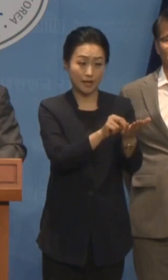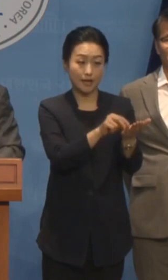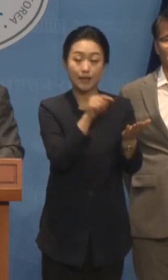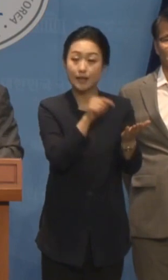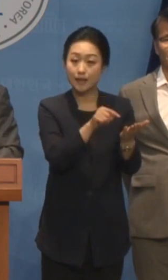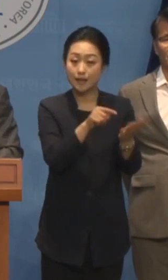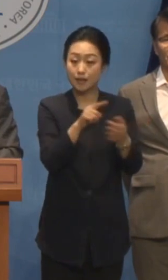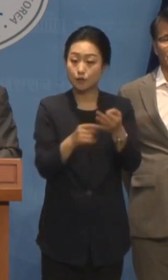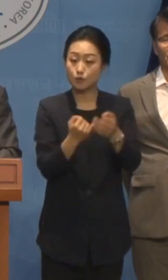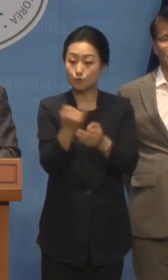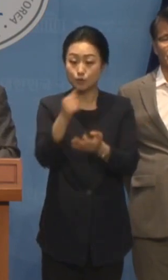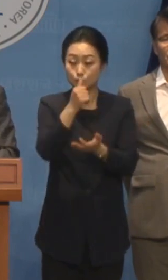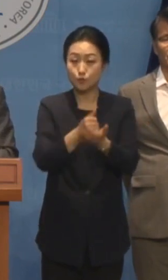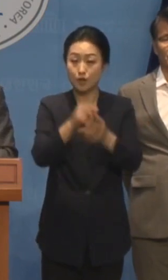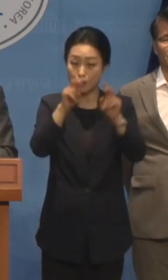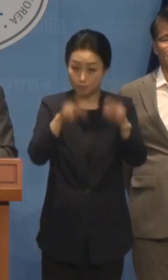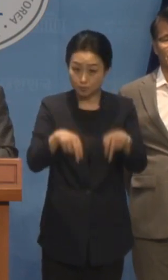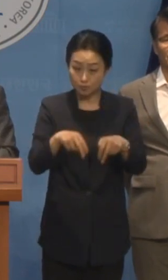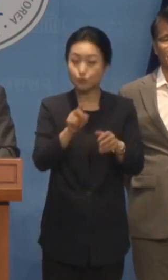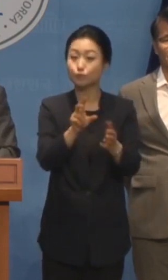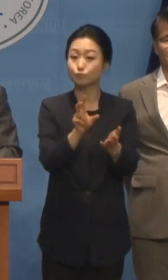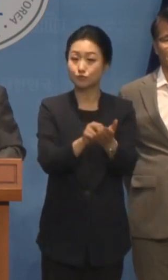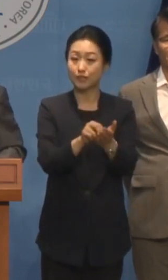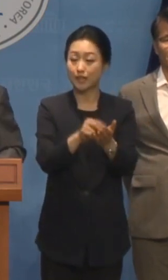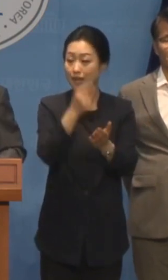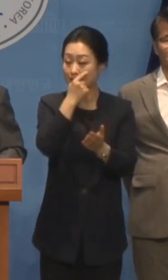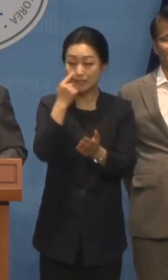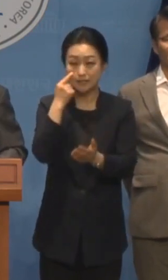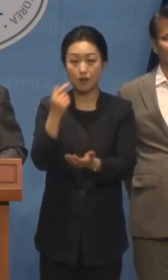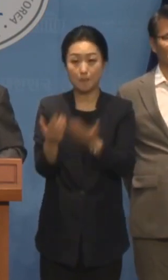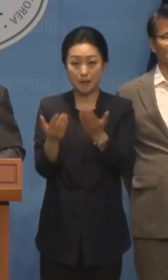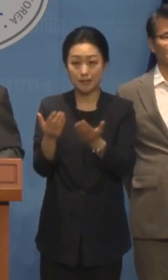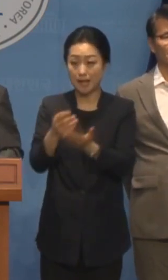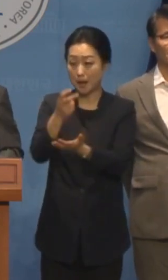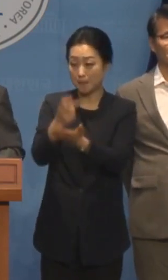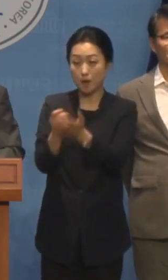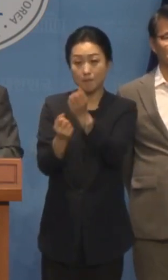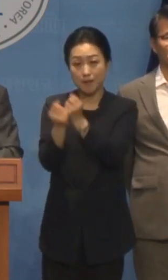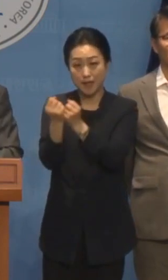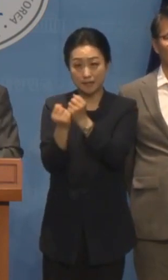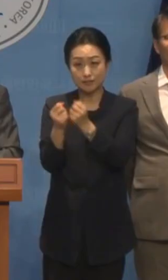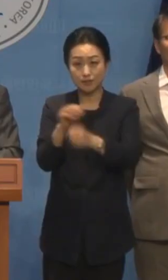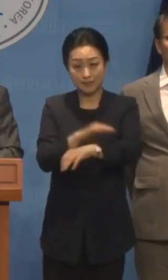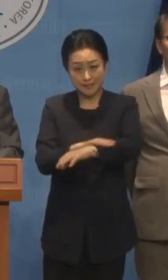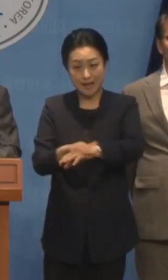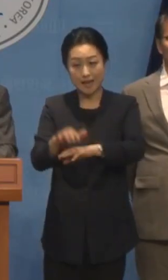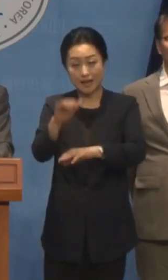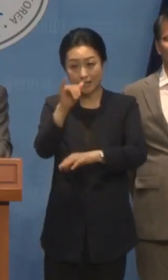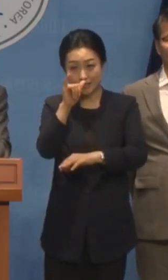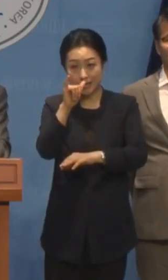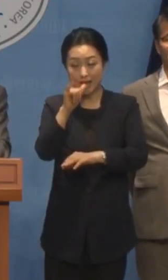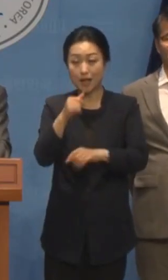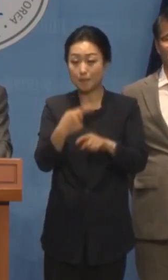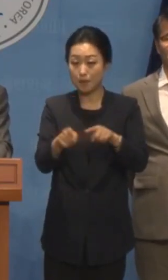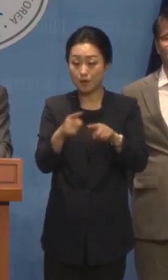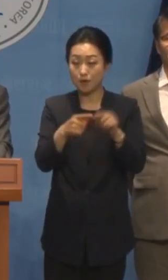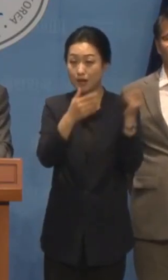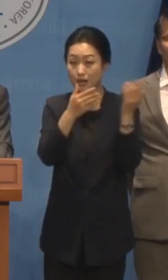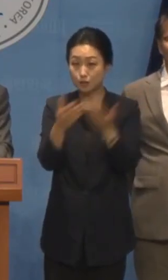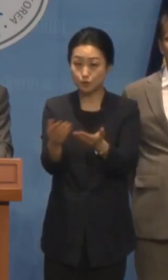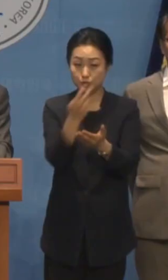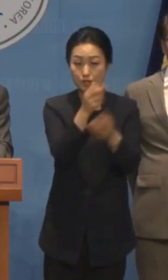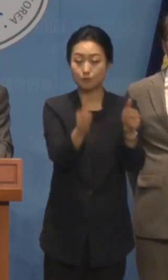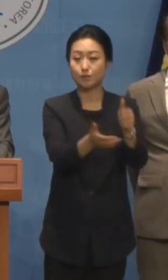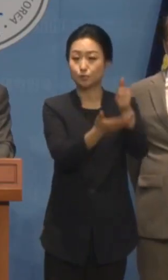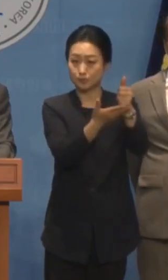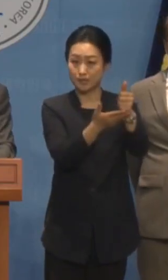김건희 여사 무혐의 처분에 대해서 증거 판단과 법리 해석이 충실히 이루어졌다고 평가한 이원석